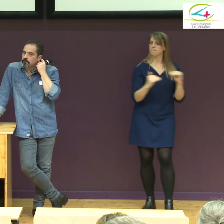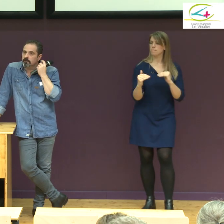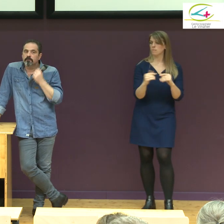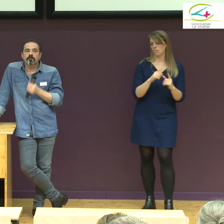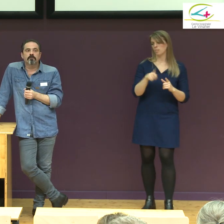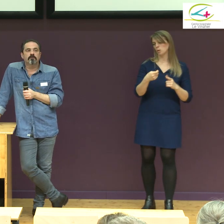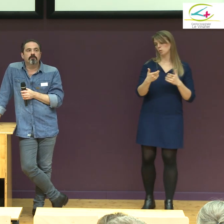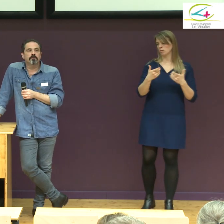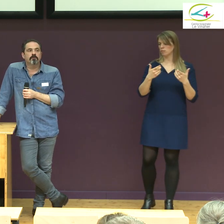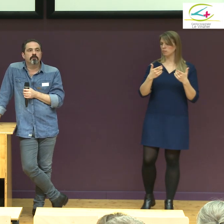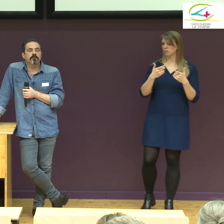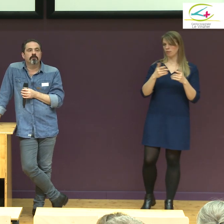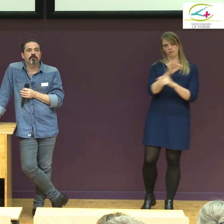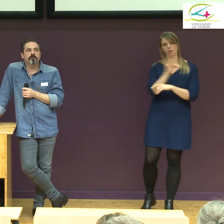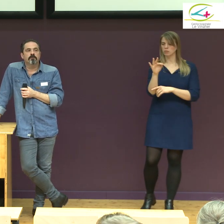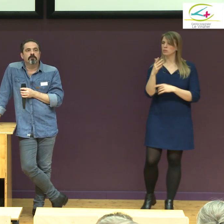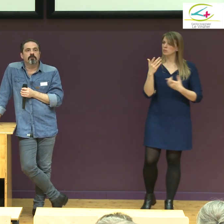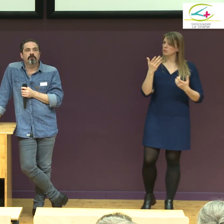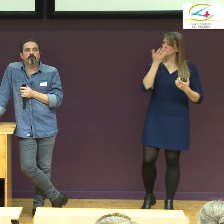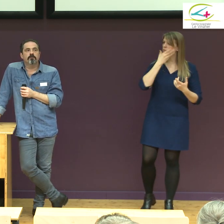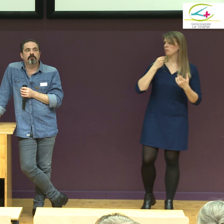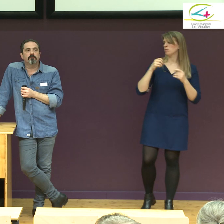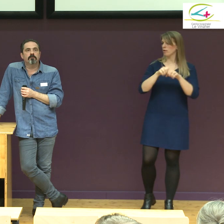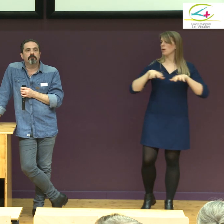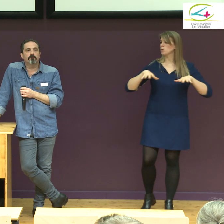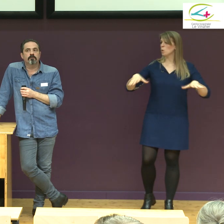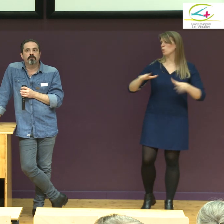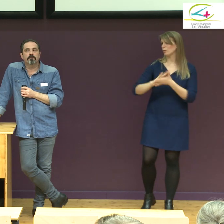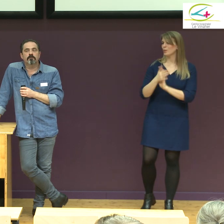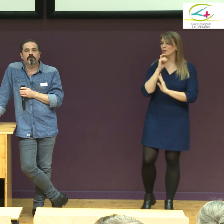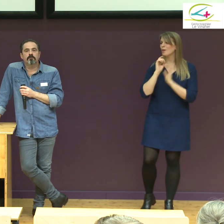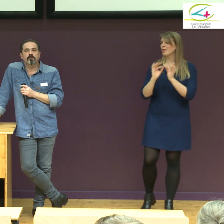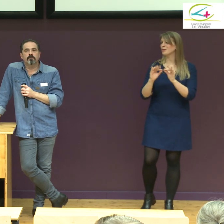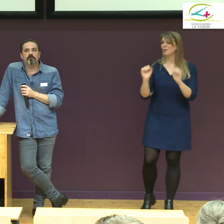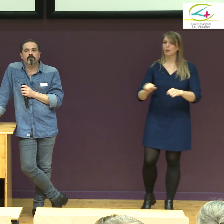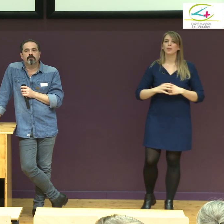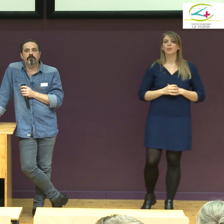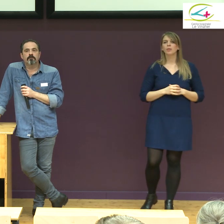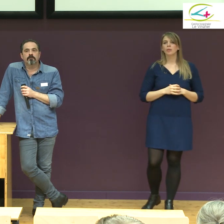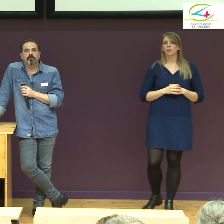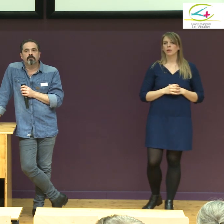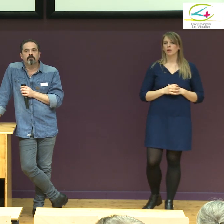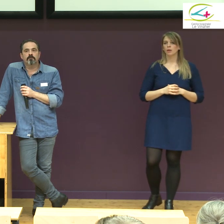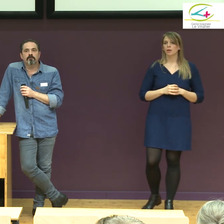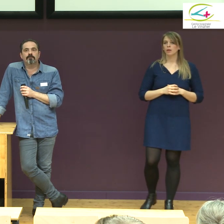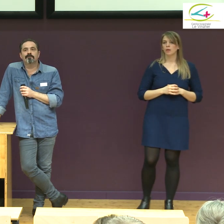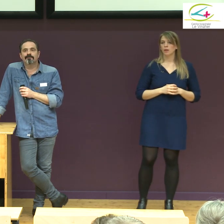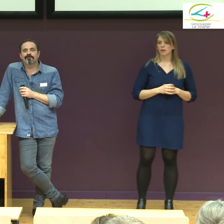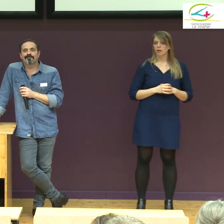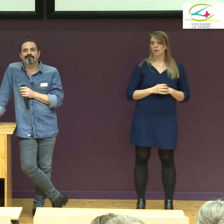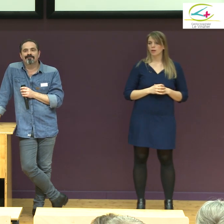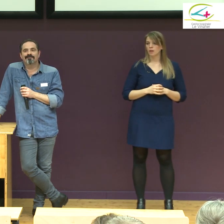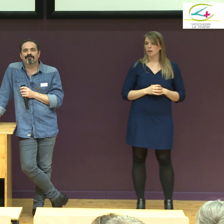gros système et un beau système en France. On en parlera tout à l'heure. Je voulais juste rebondir sur la question